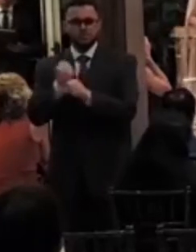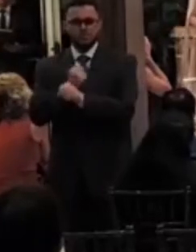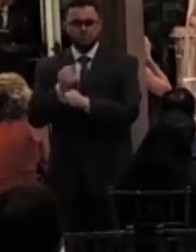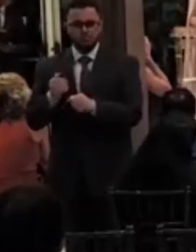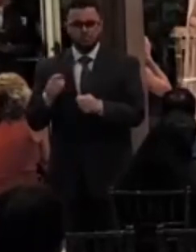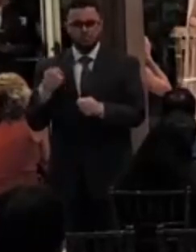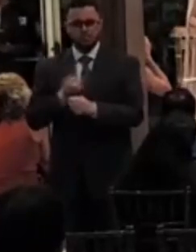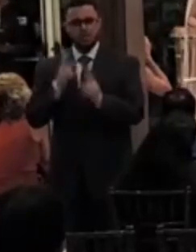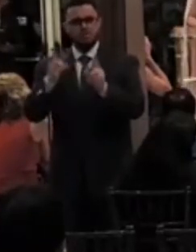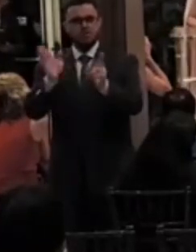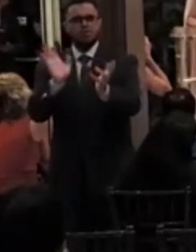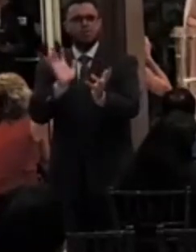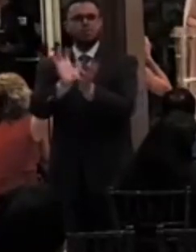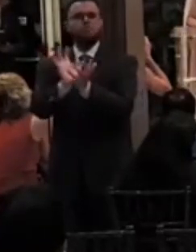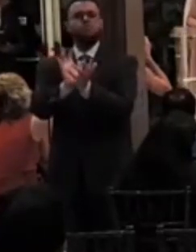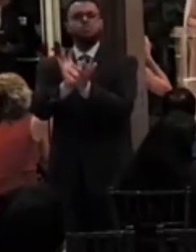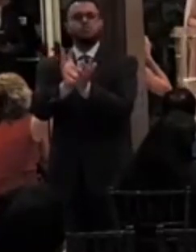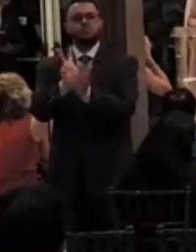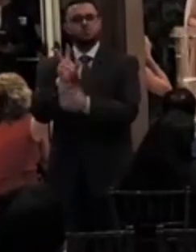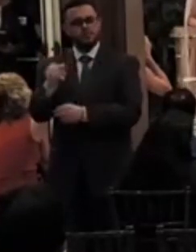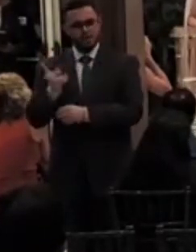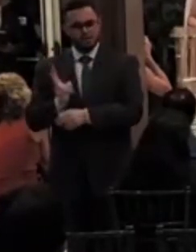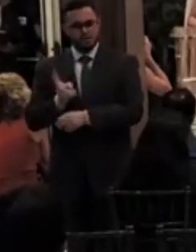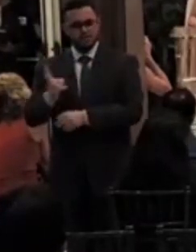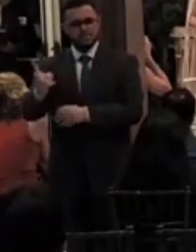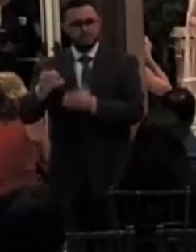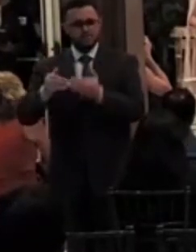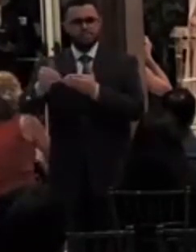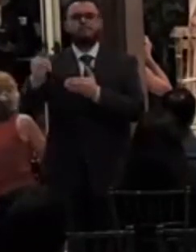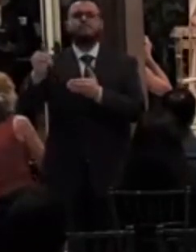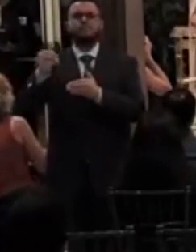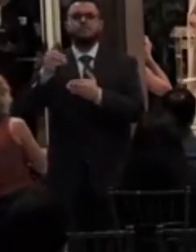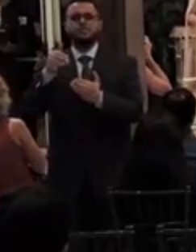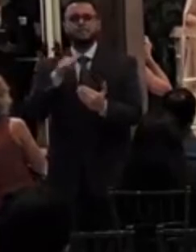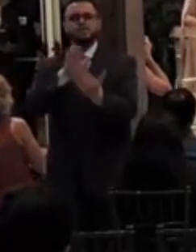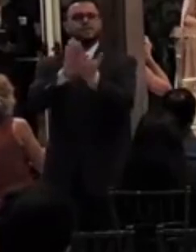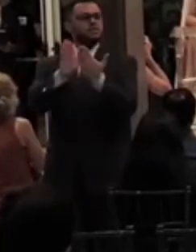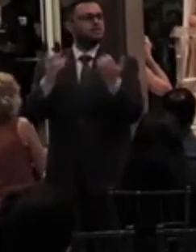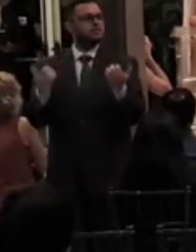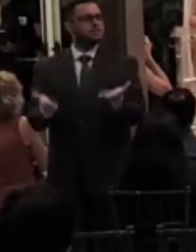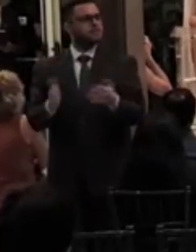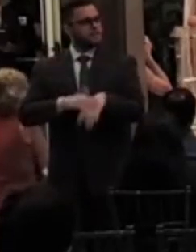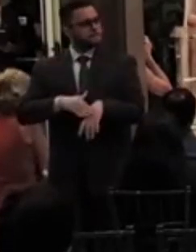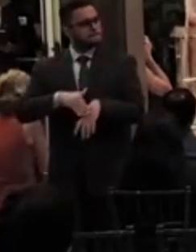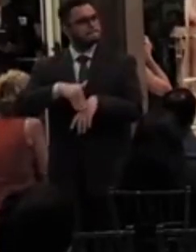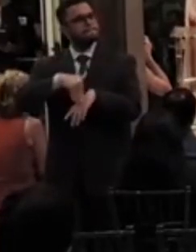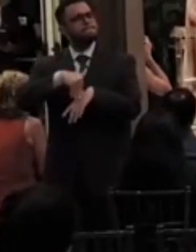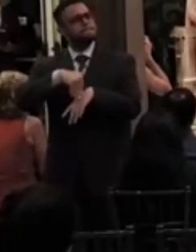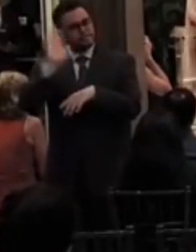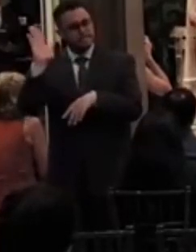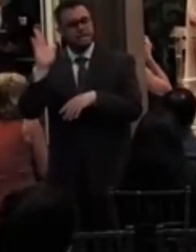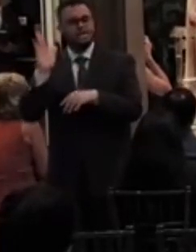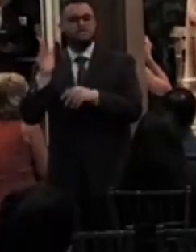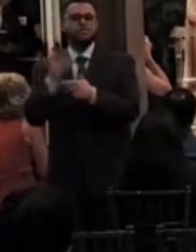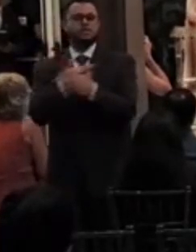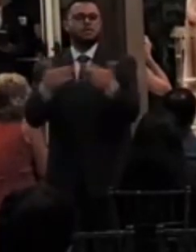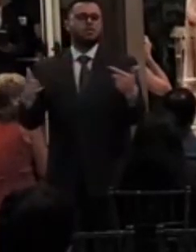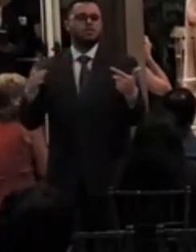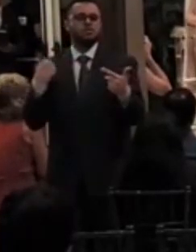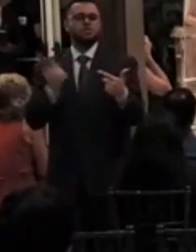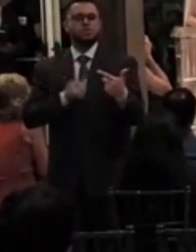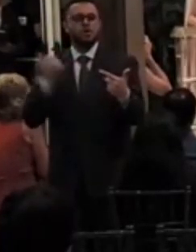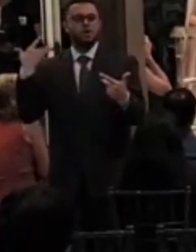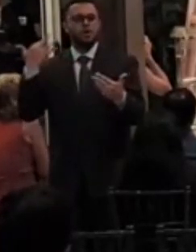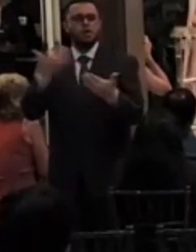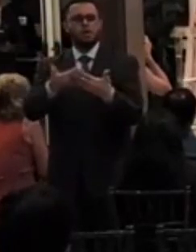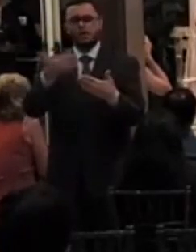uma frente e seguiremos em frente, oferecendo ainda mais daquilo que temos sido ao longo